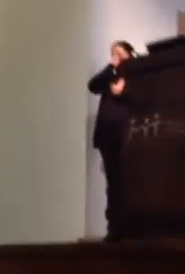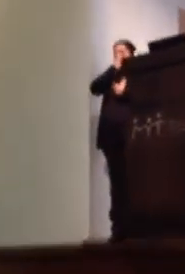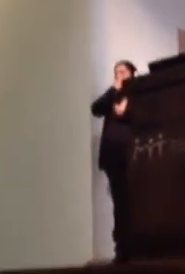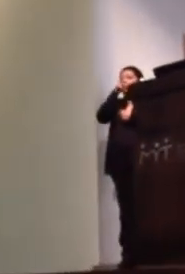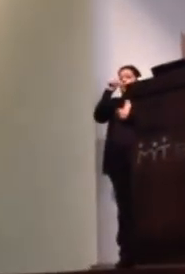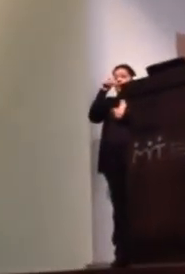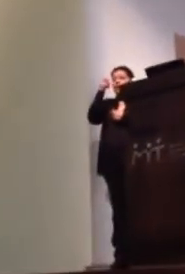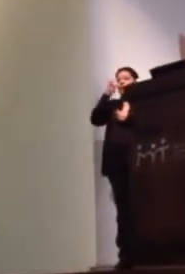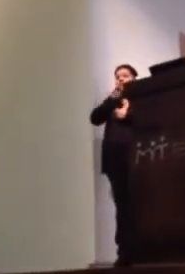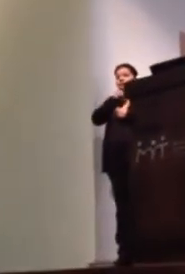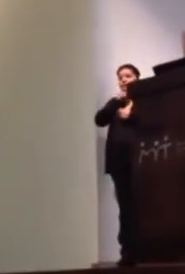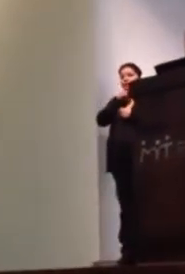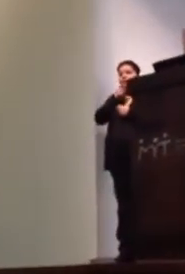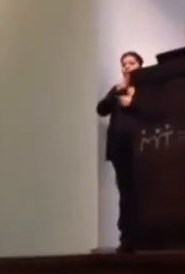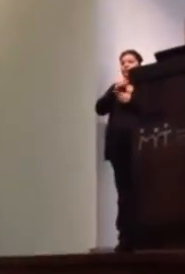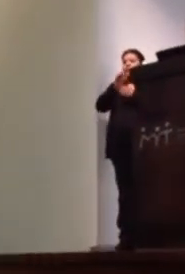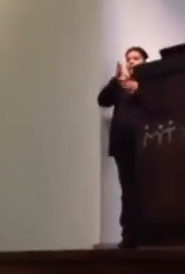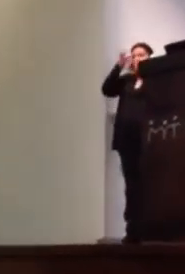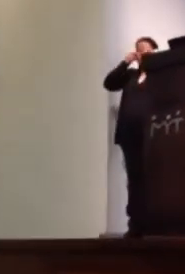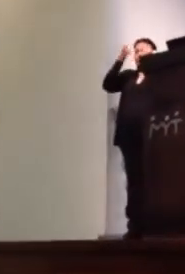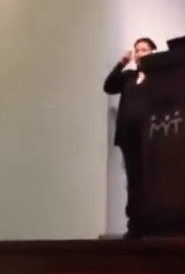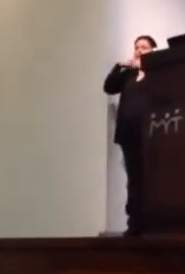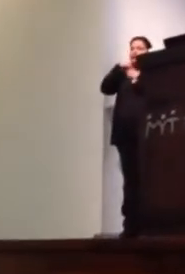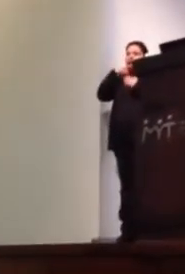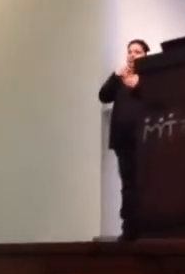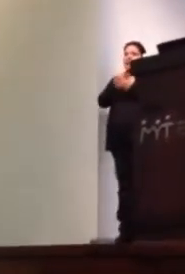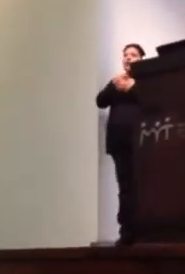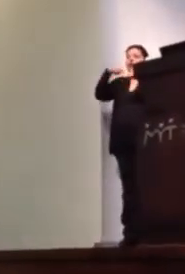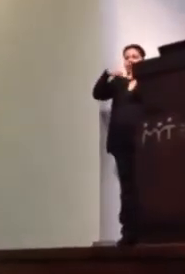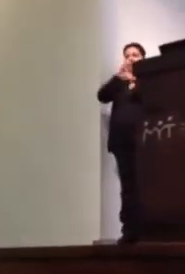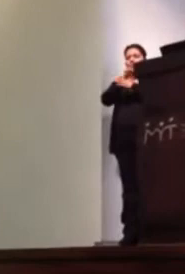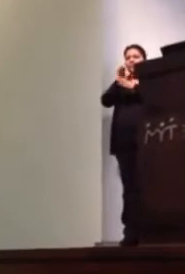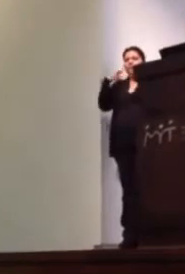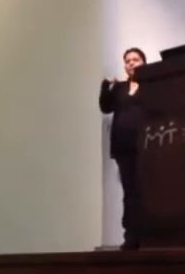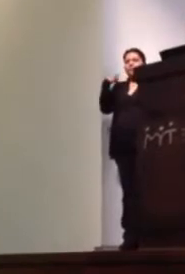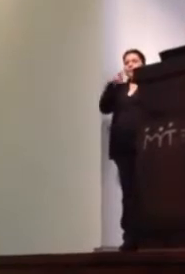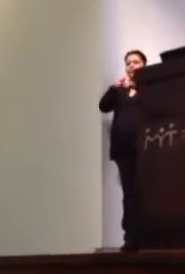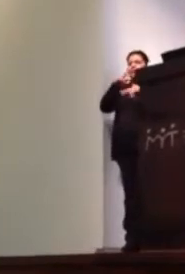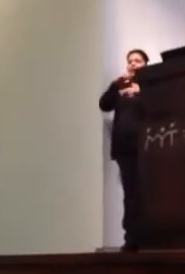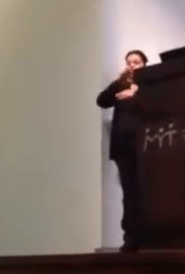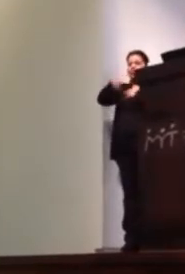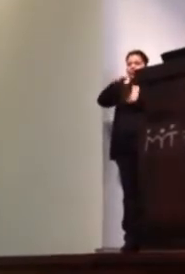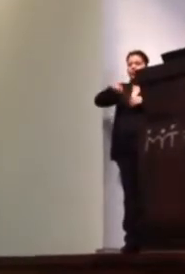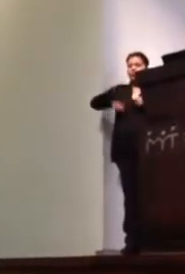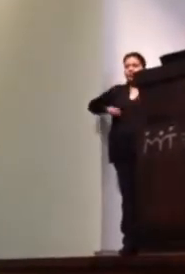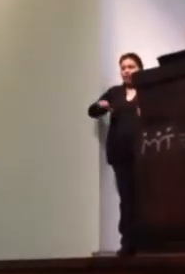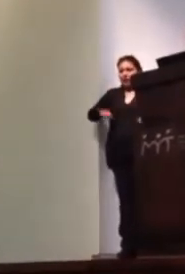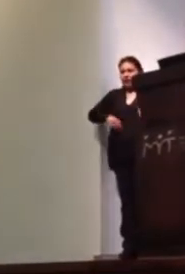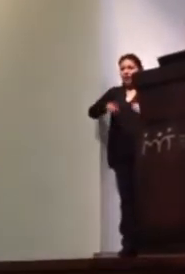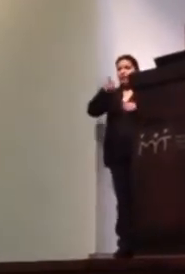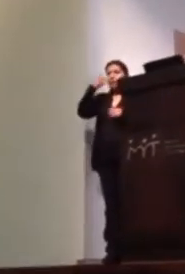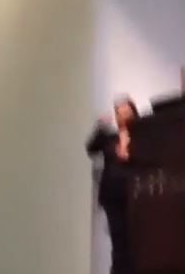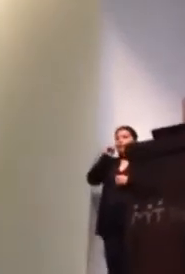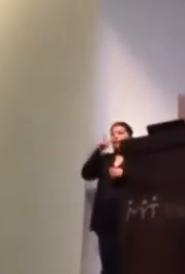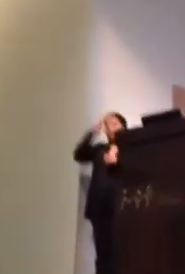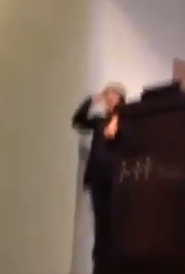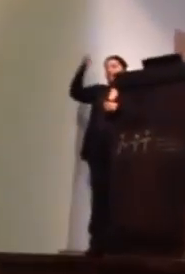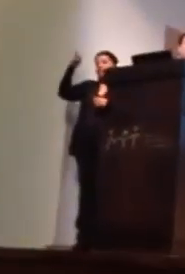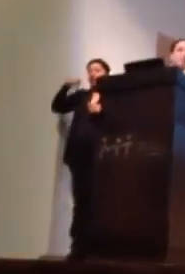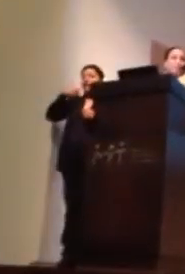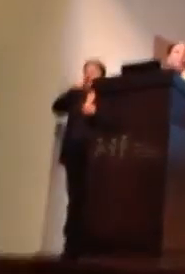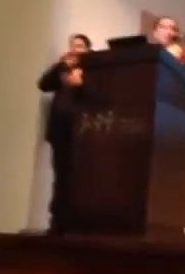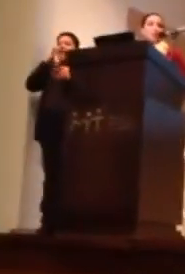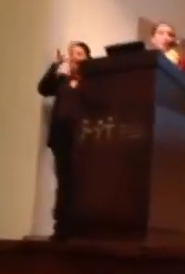buscar actividades que sean lo suficientemente atractivas para los niños para que tengan la atención. Eso es lo que quiero decir.